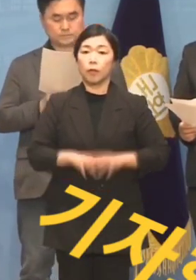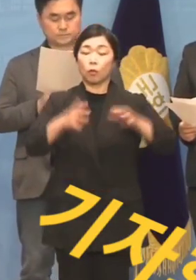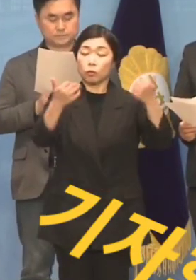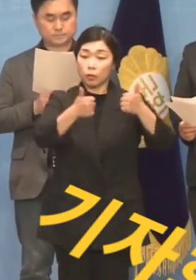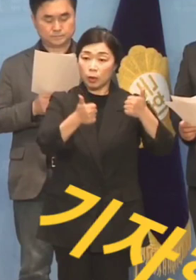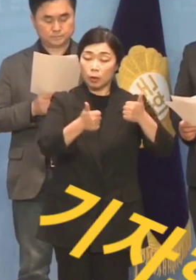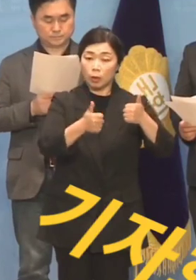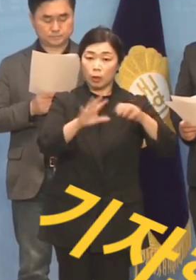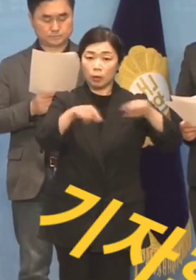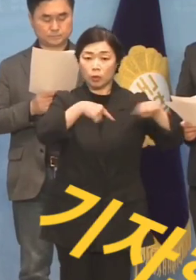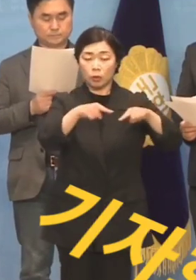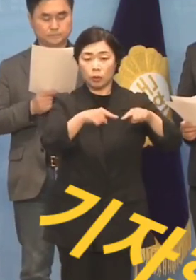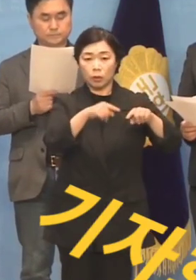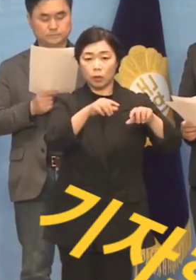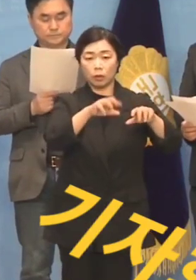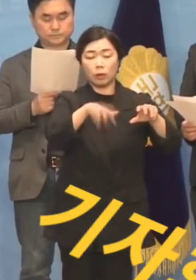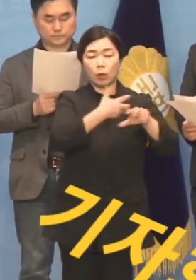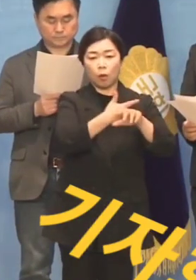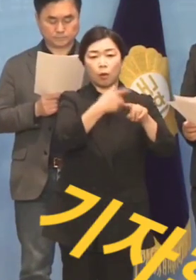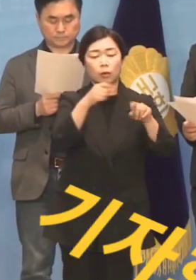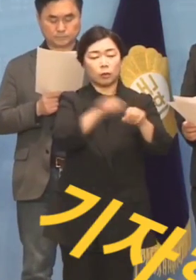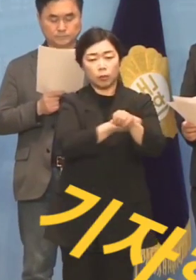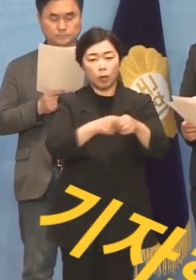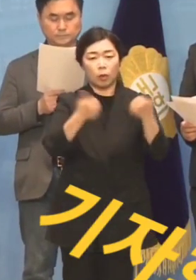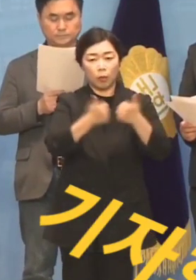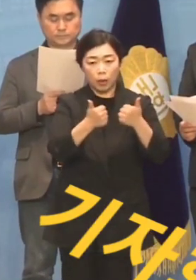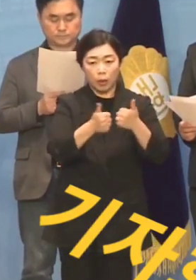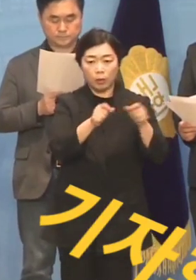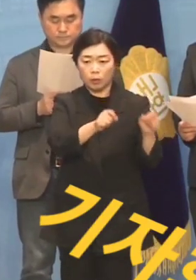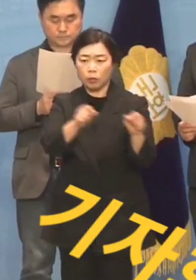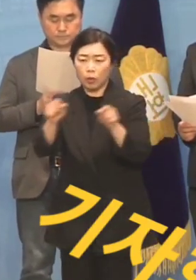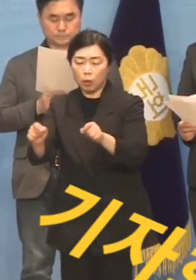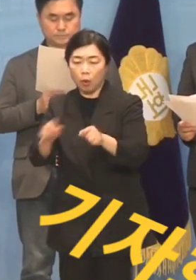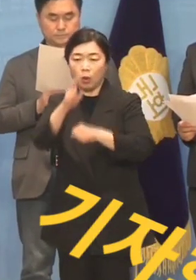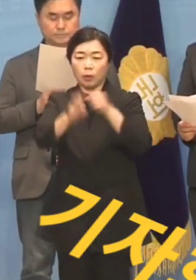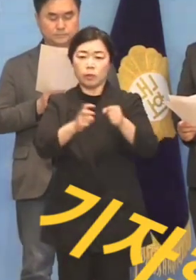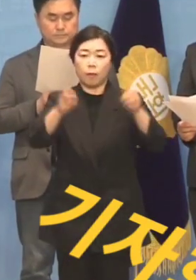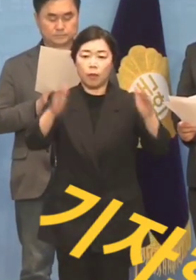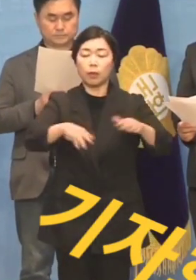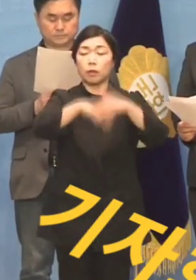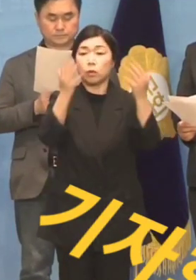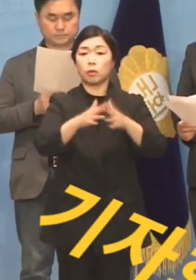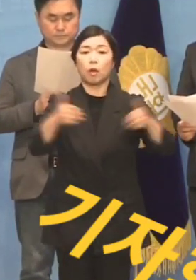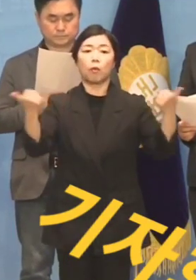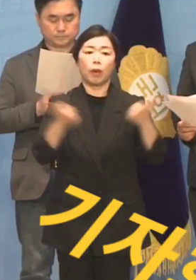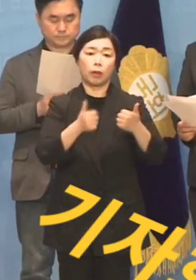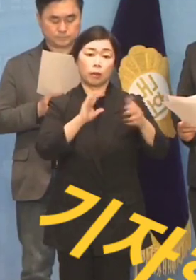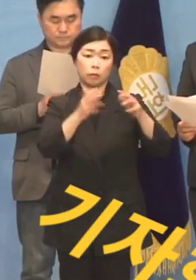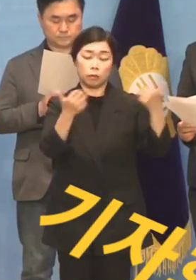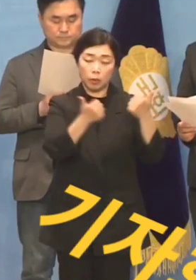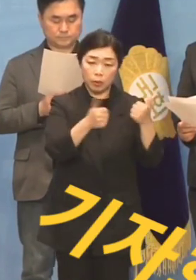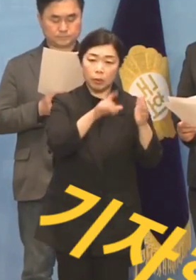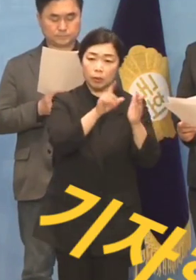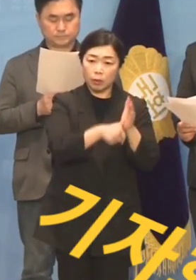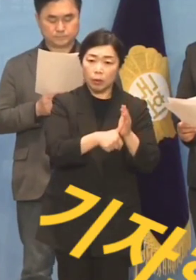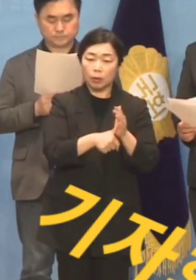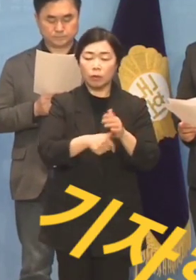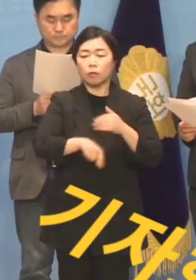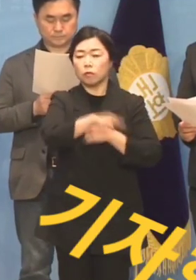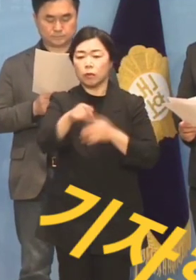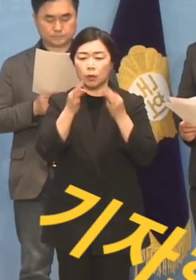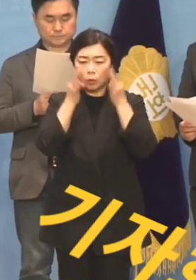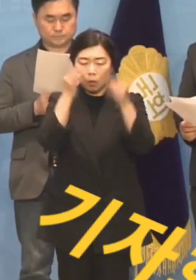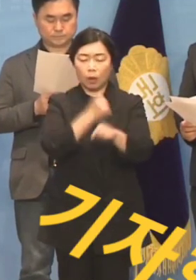국회 정개특위 기한을 연장하고 20년 만에 열린 전원위원회 성과를 도출해낼 소위원회 구성에 힘을